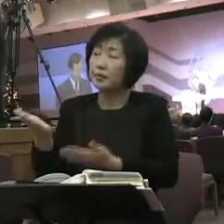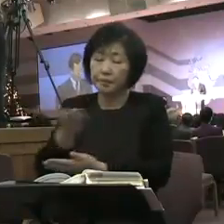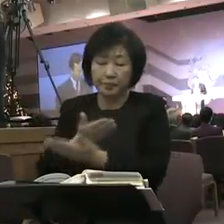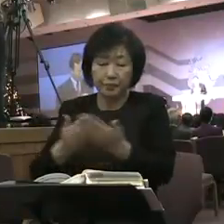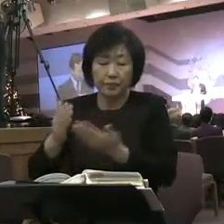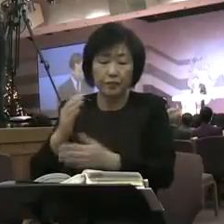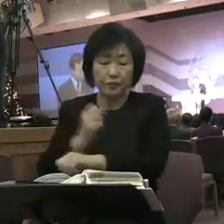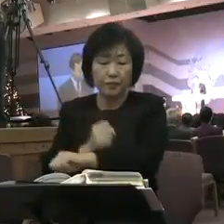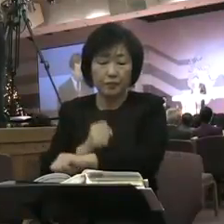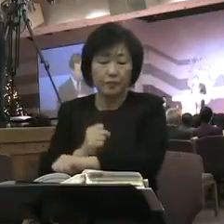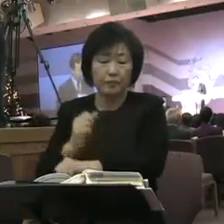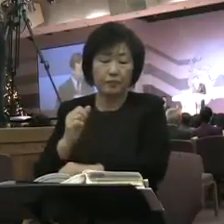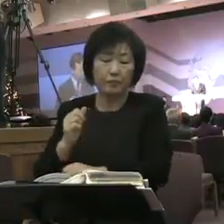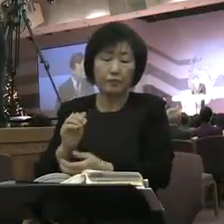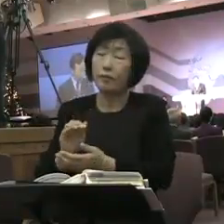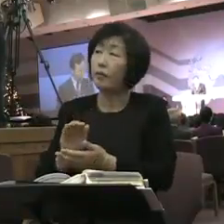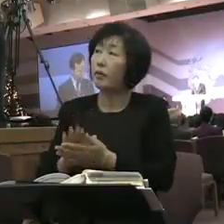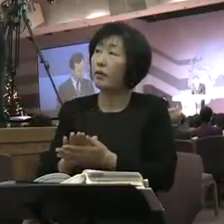하겠습니다.